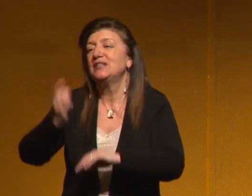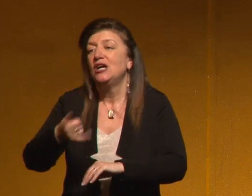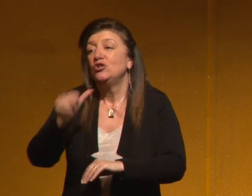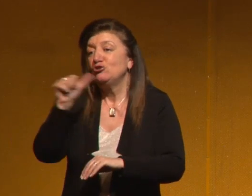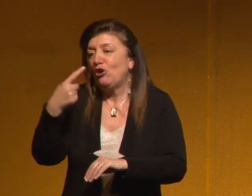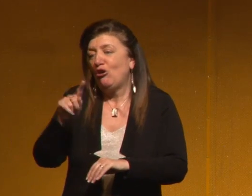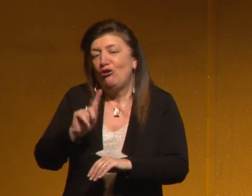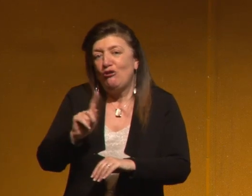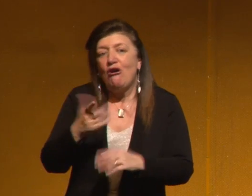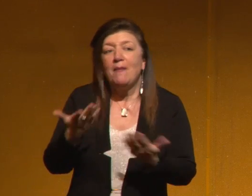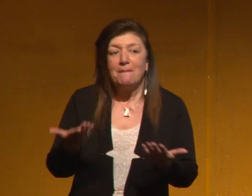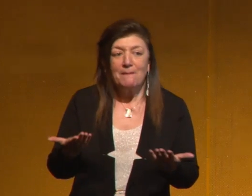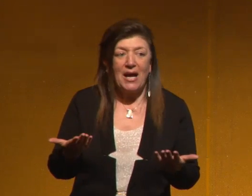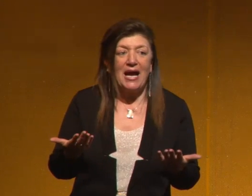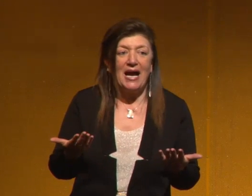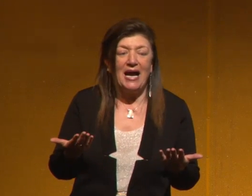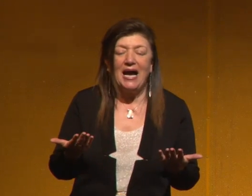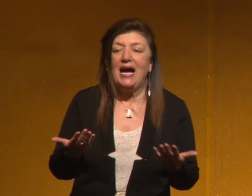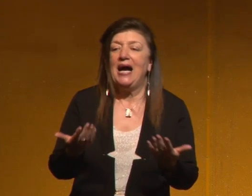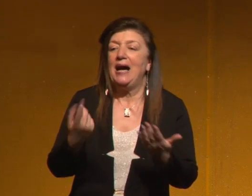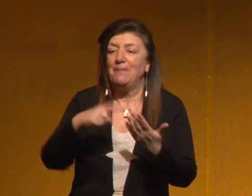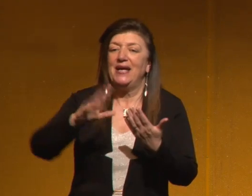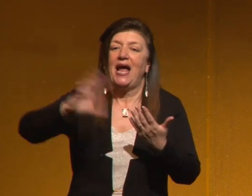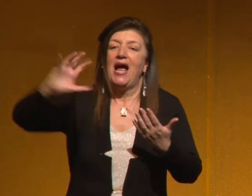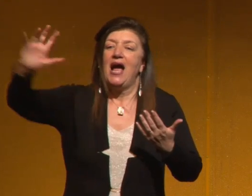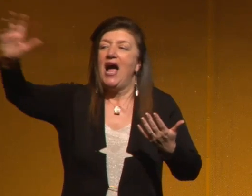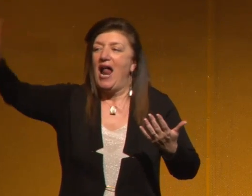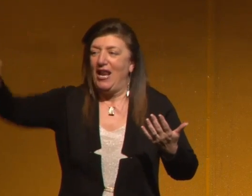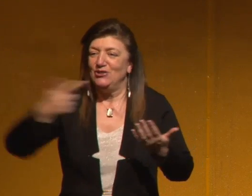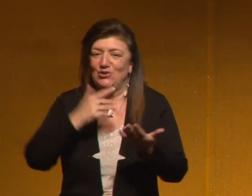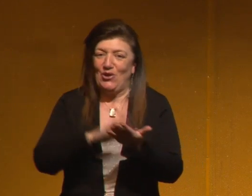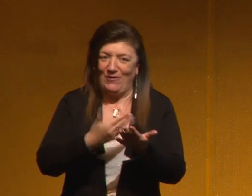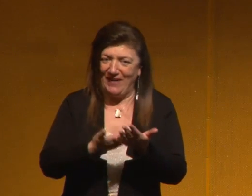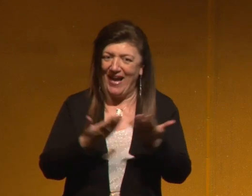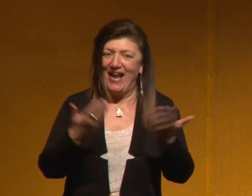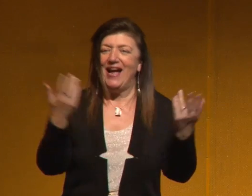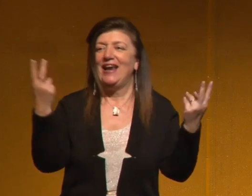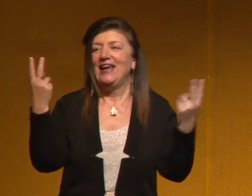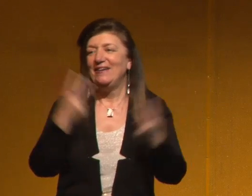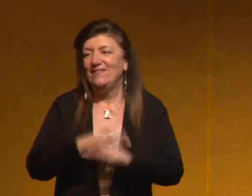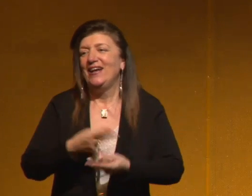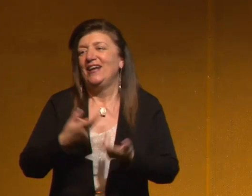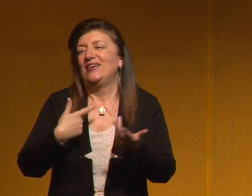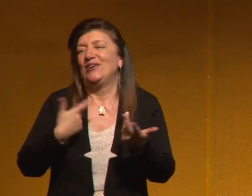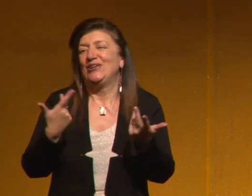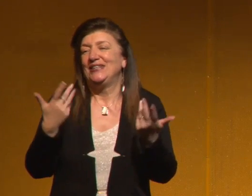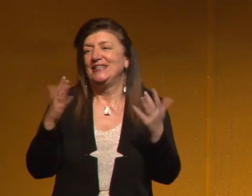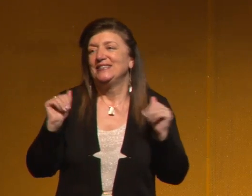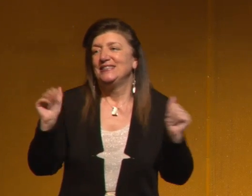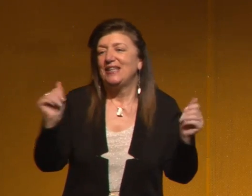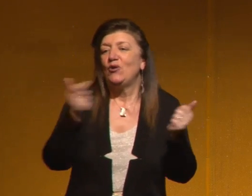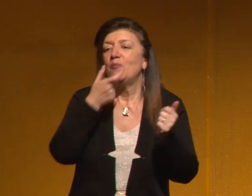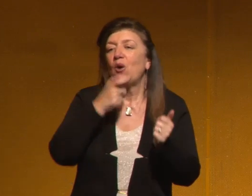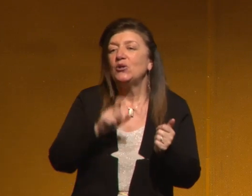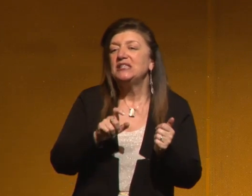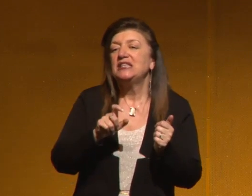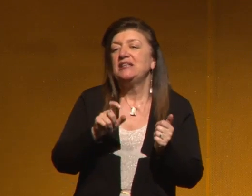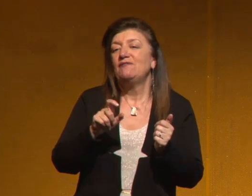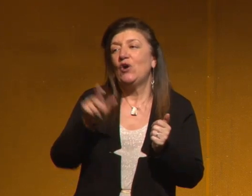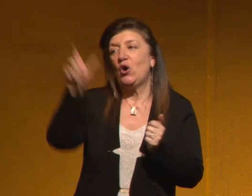che peraltro vale insomma ma è anche per ant e naturalmente ma anche perché ha avuto